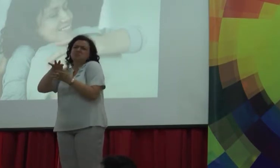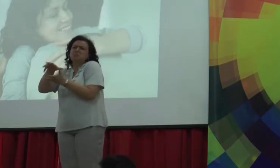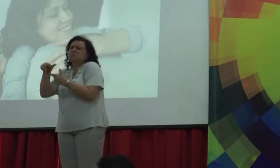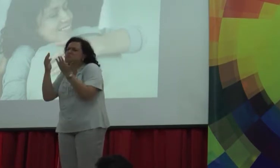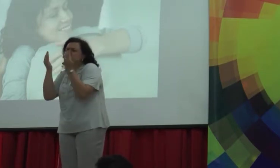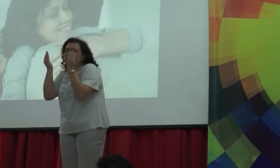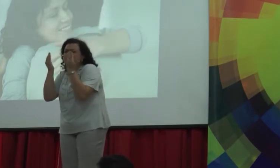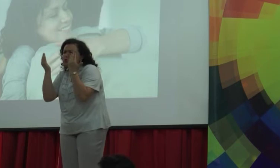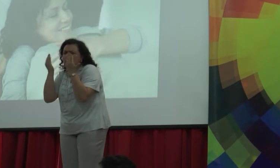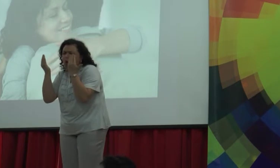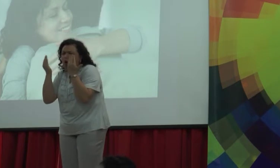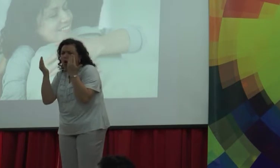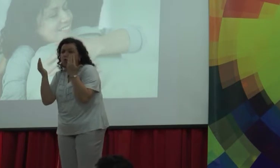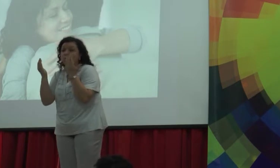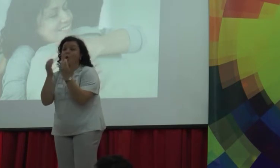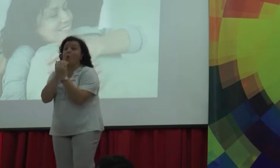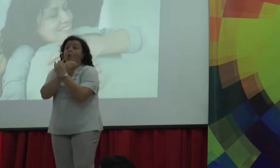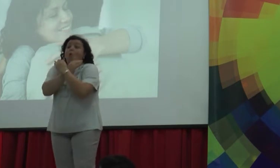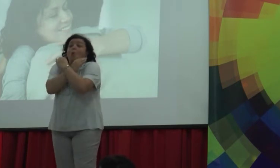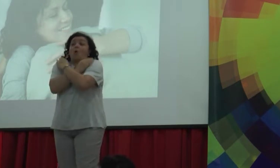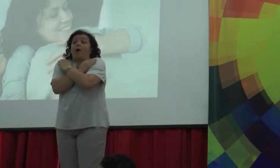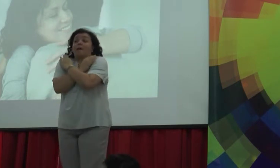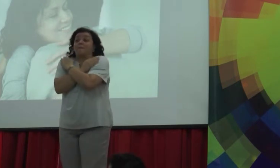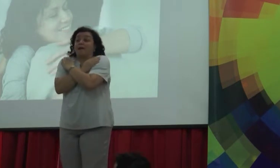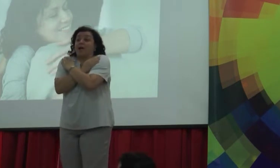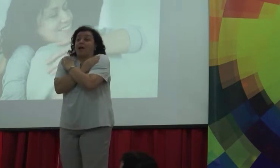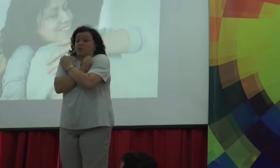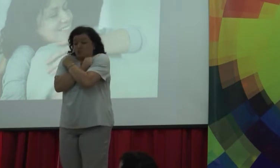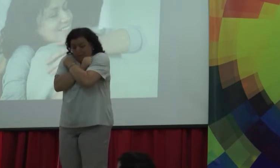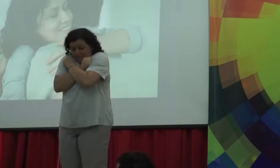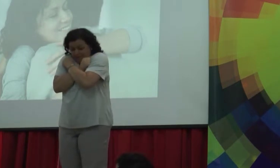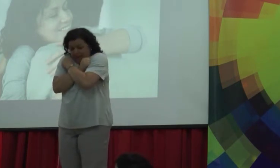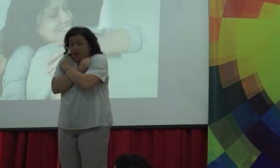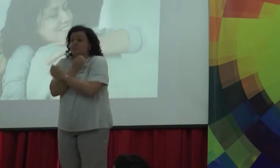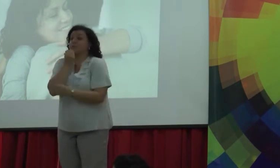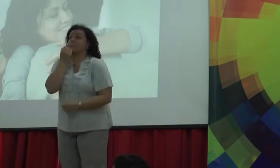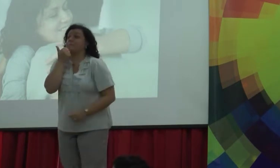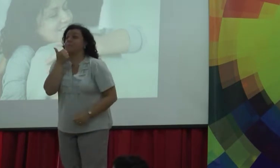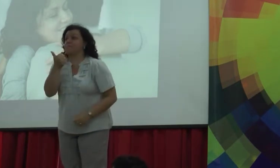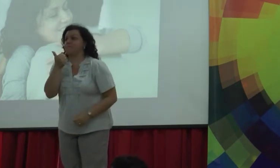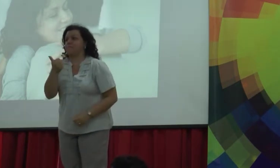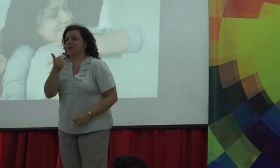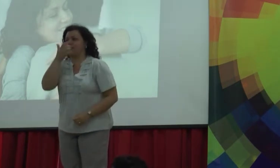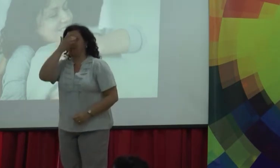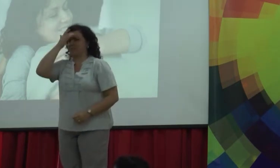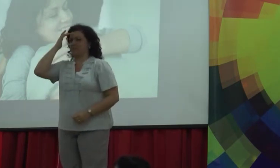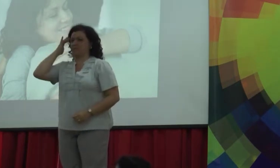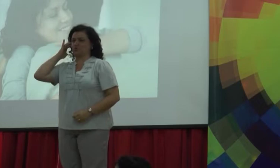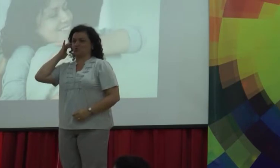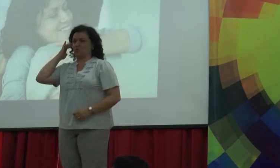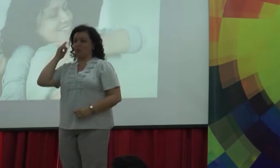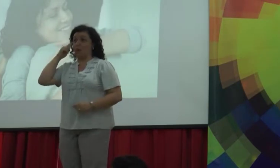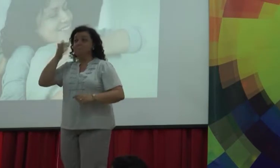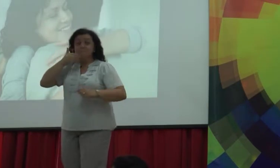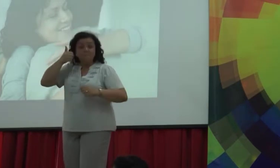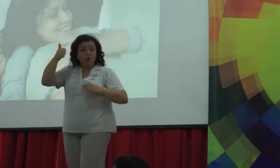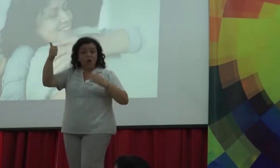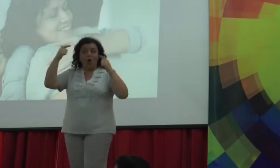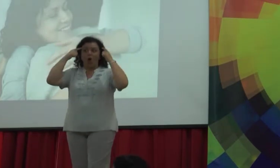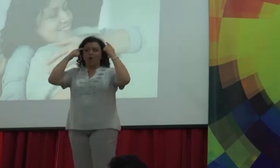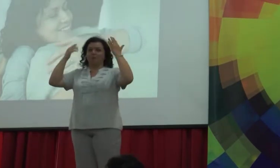a comprovação da ciência no mundo, com várias comparações, mostra o quê? Que o abraço